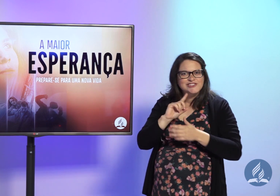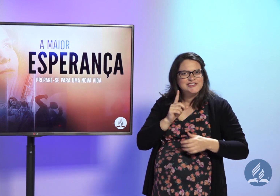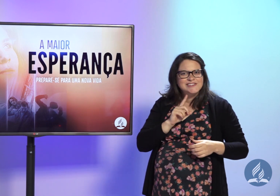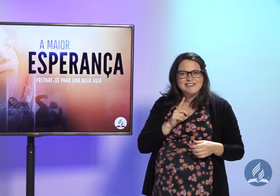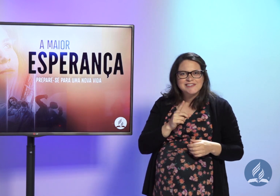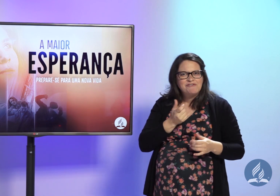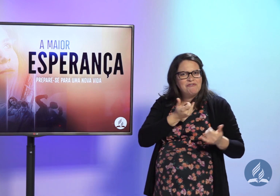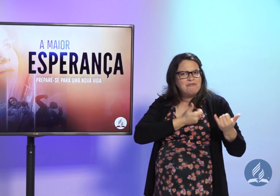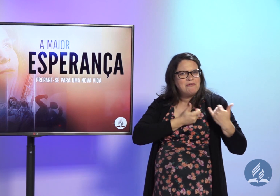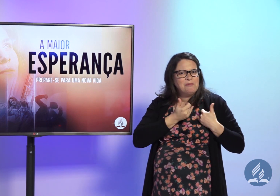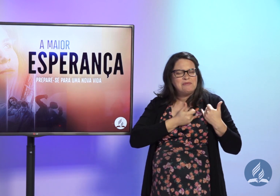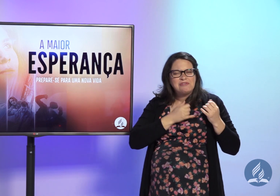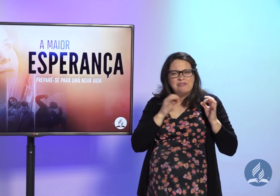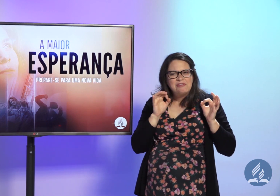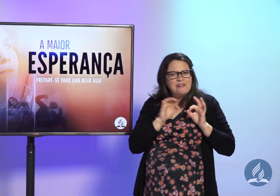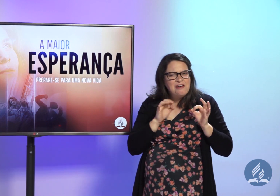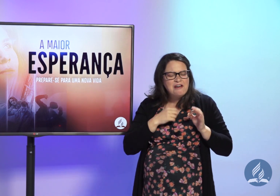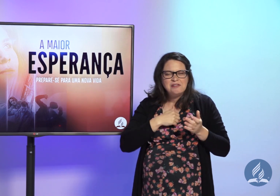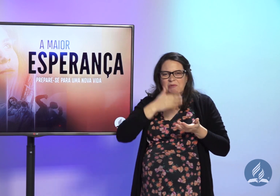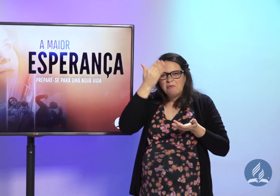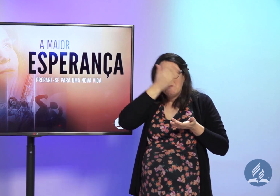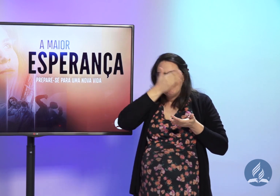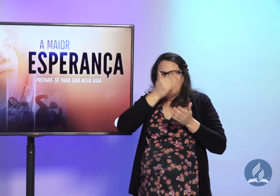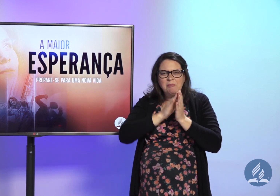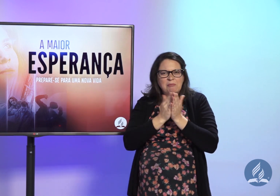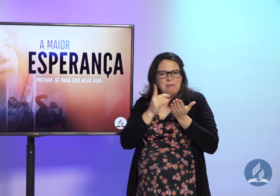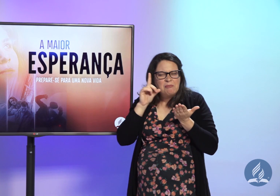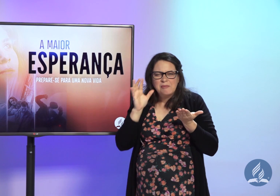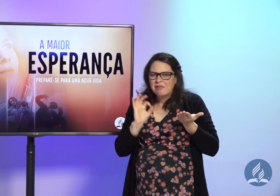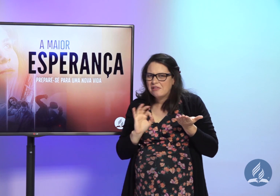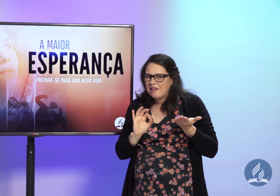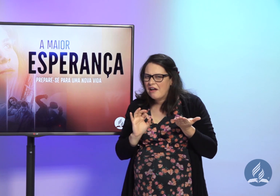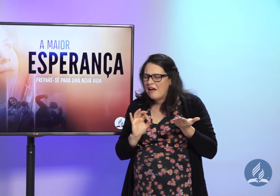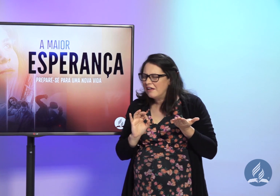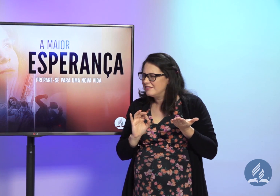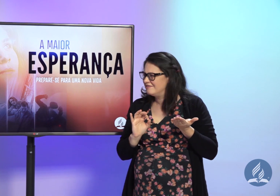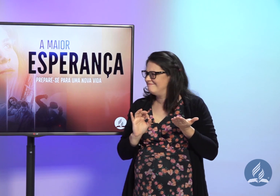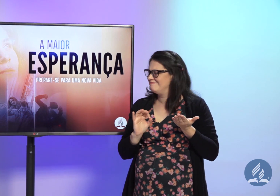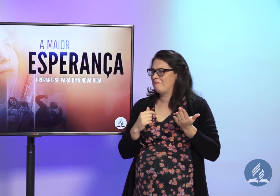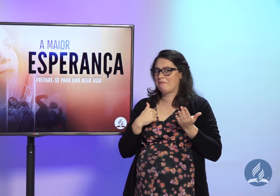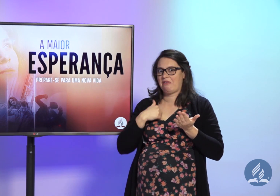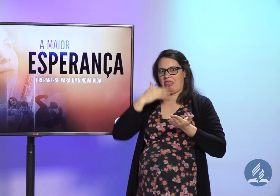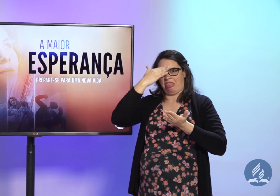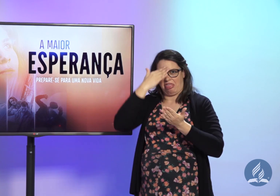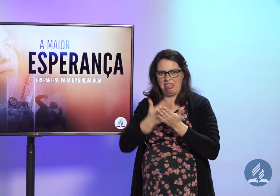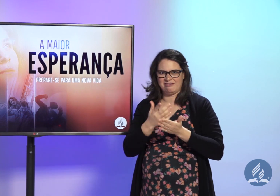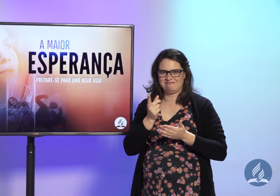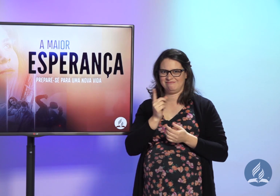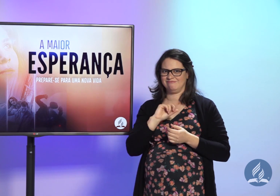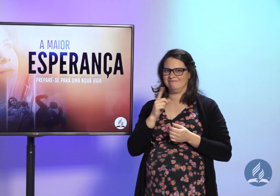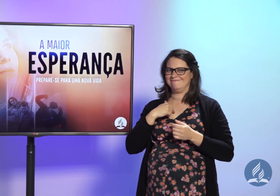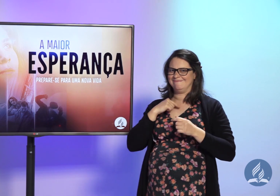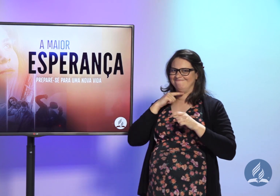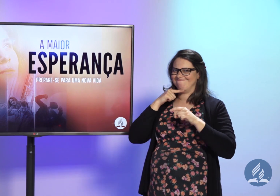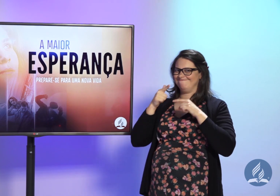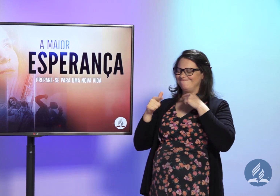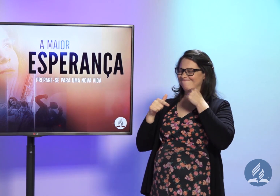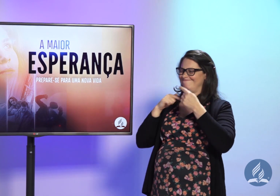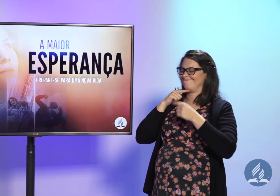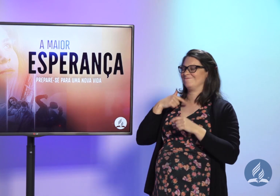sabia disso, eu não entendia. Ninguém nunca me disse nada a respeito disso, por isso que eu nunca acreditei. Mas não